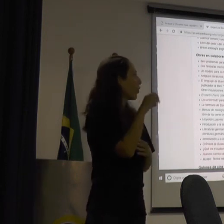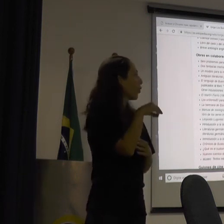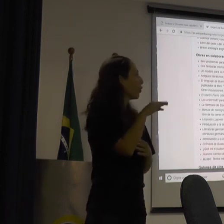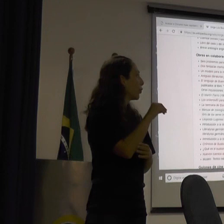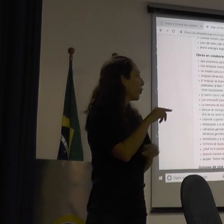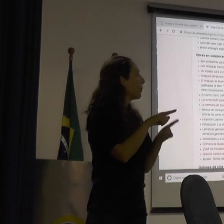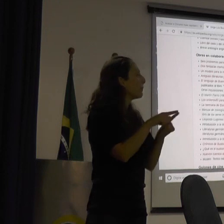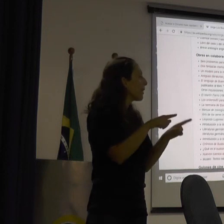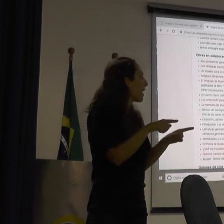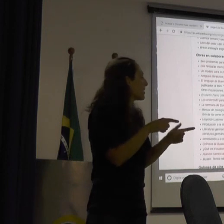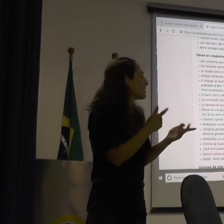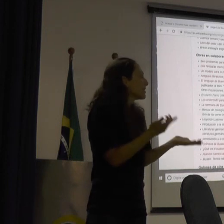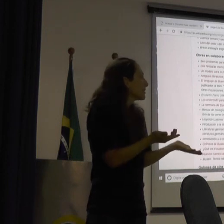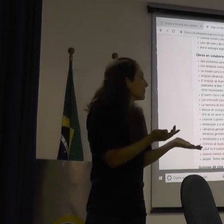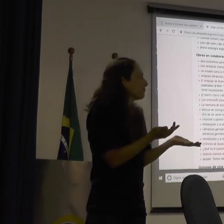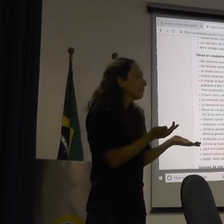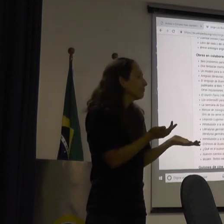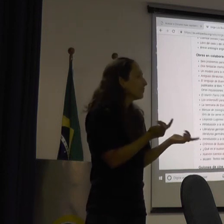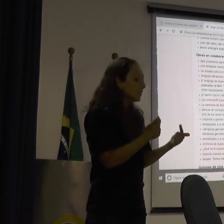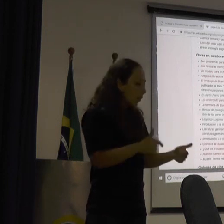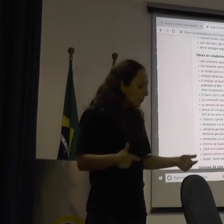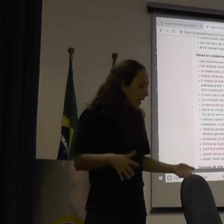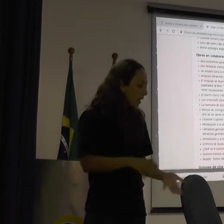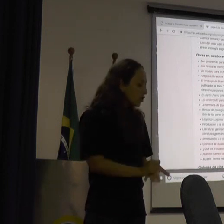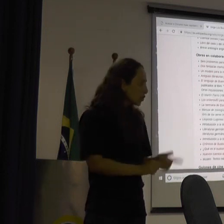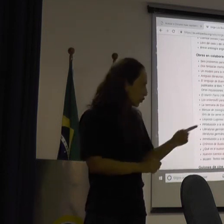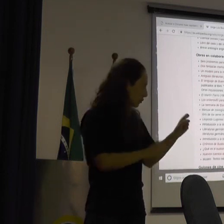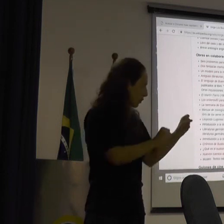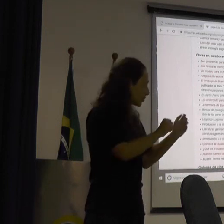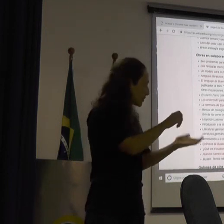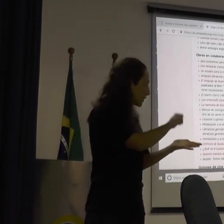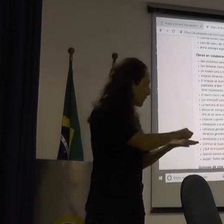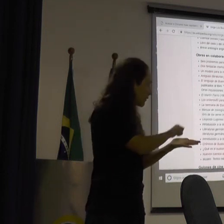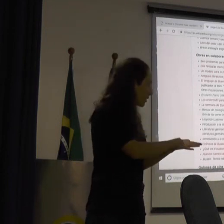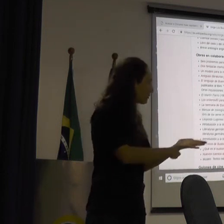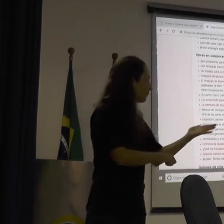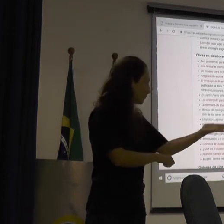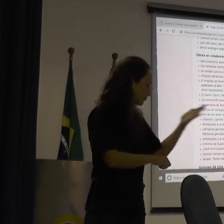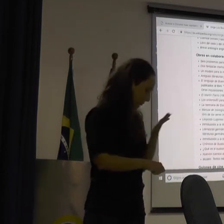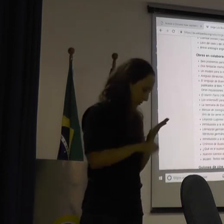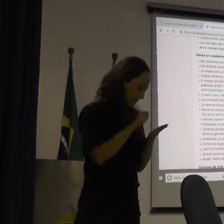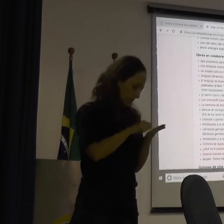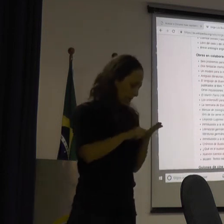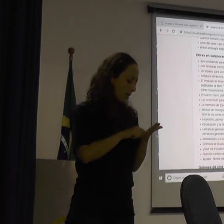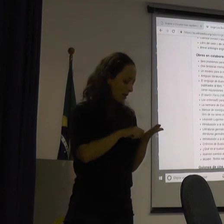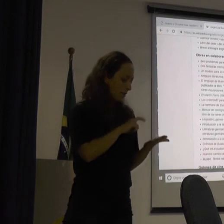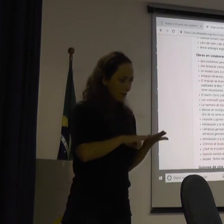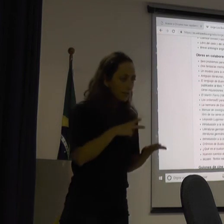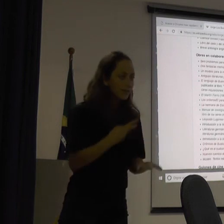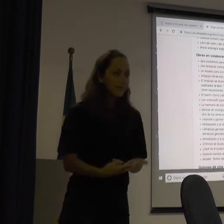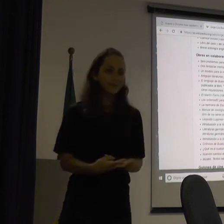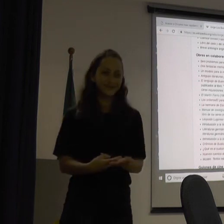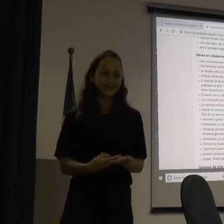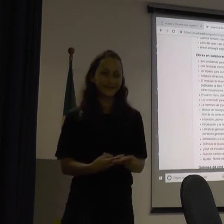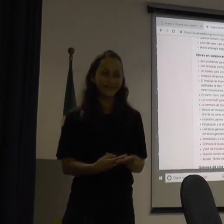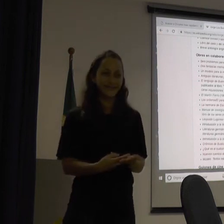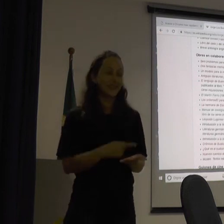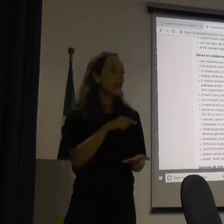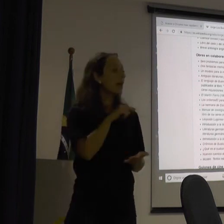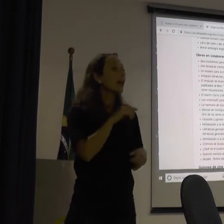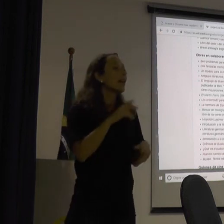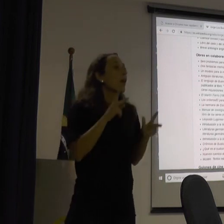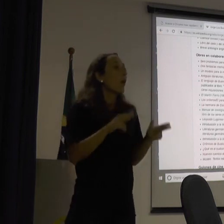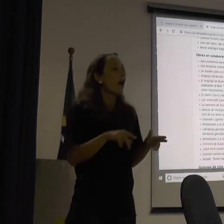cânone aqui. Você poderia escrever para mim? Aí o cara escreveu e ele traduziu. Ele inventou um original.